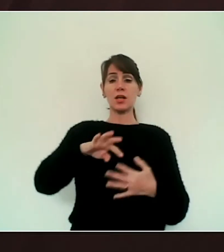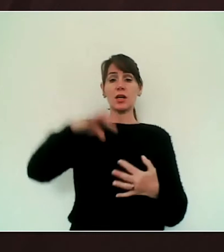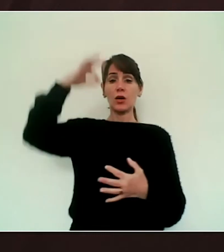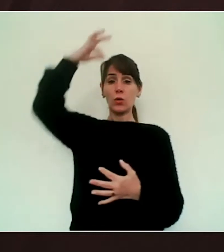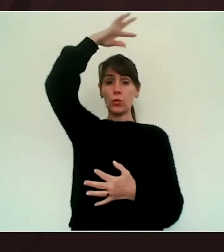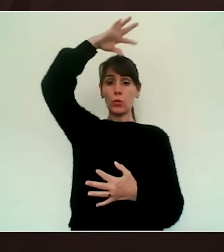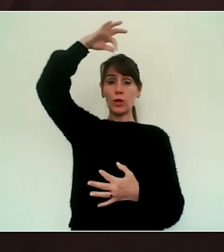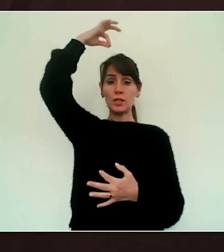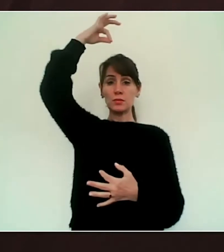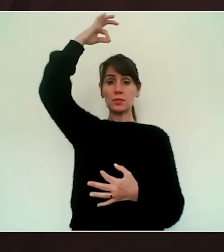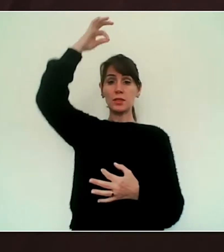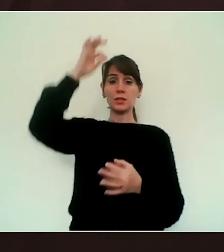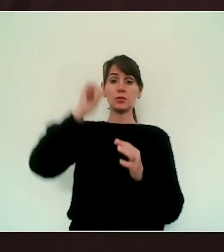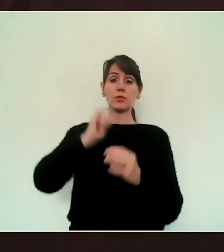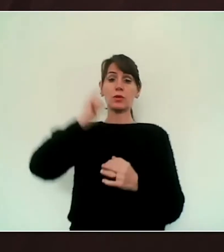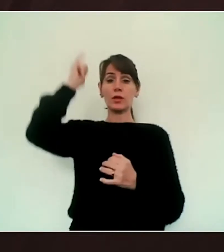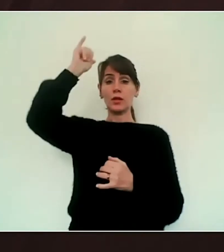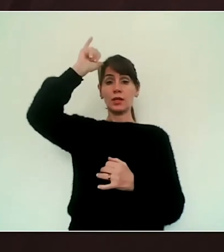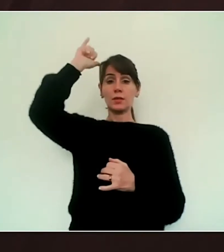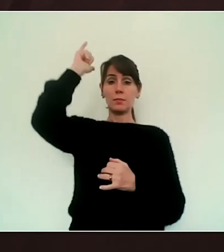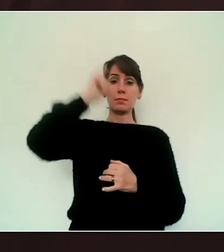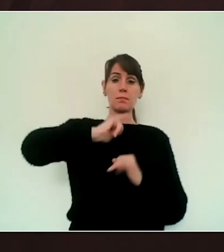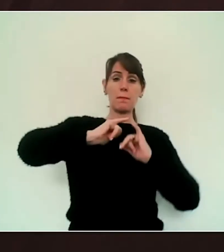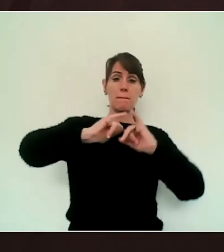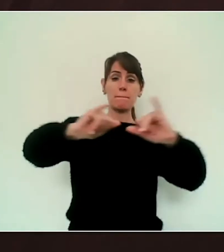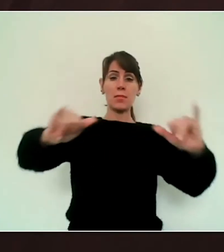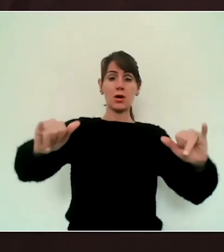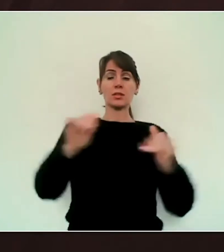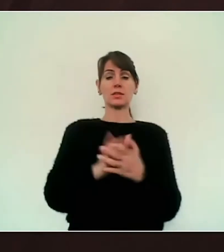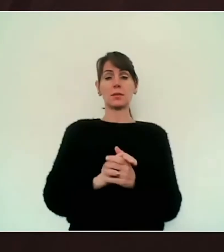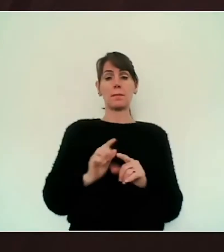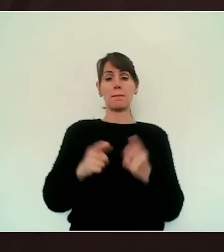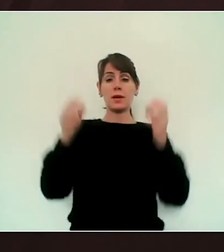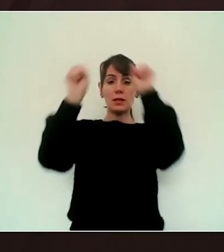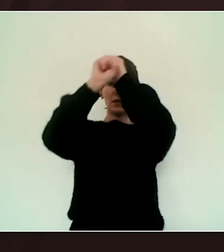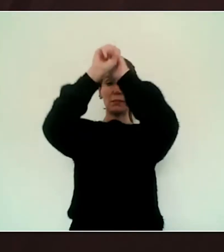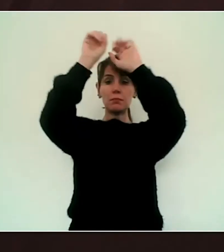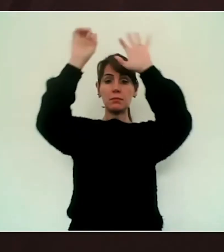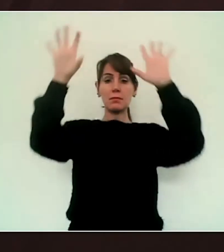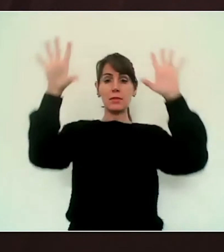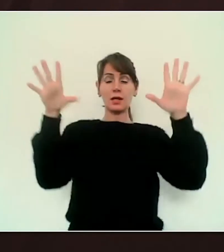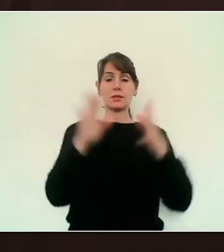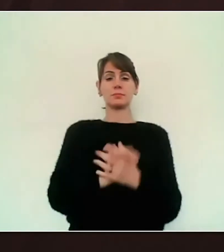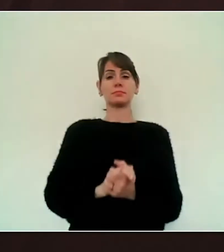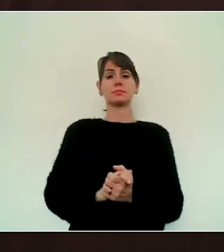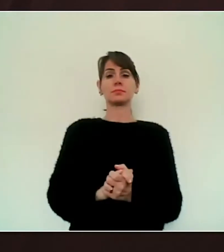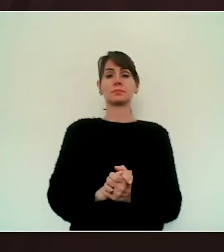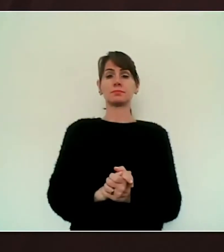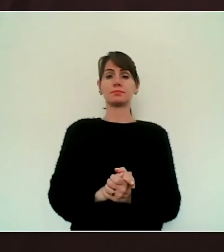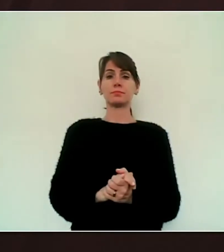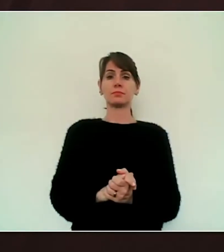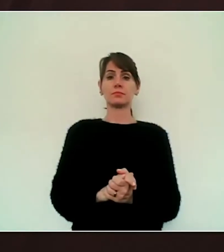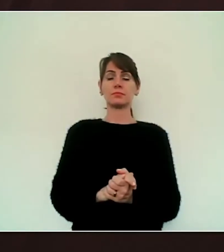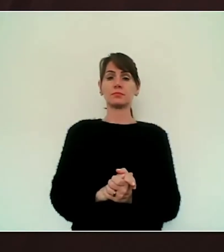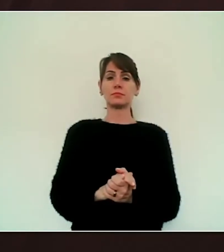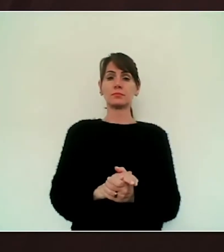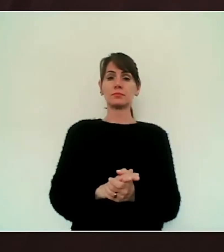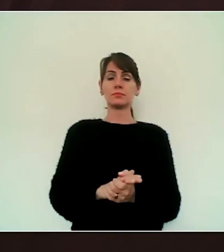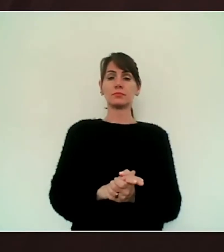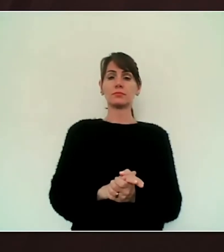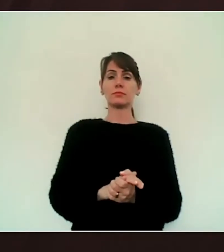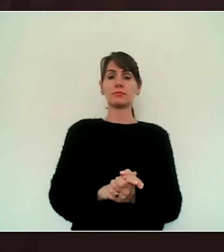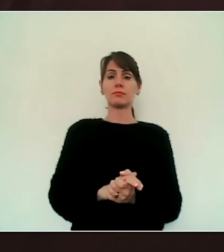a revelação do Espírito, mais você terá em abundância. E aquele que não reconhece a palavra